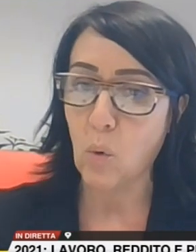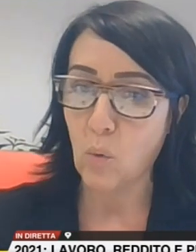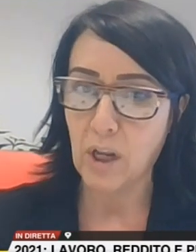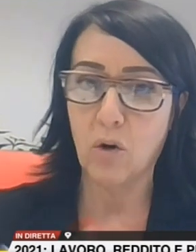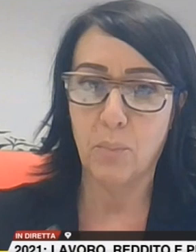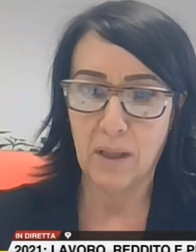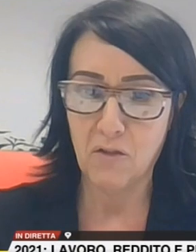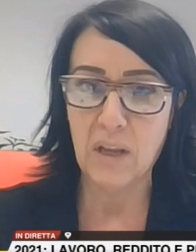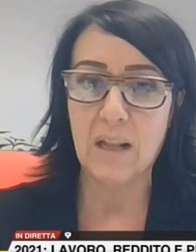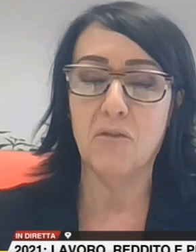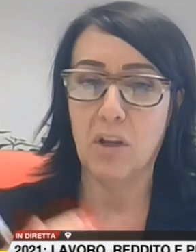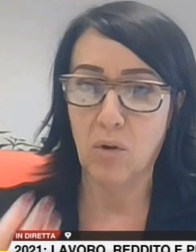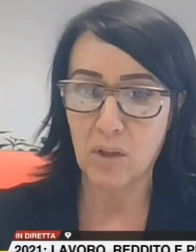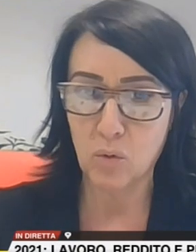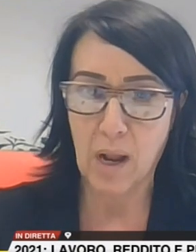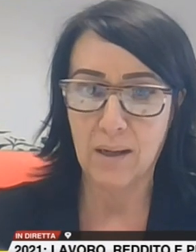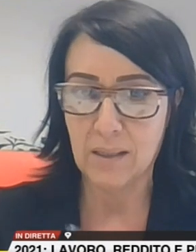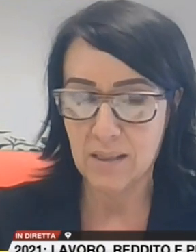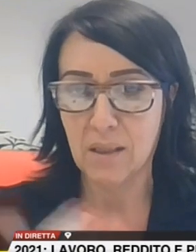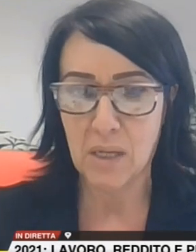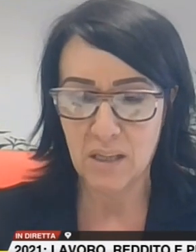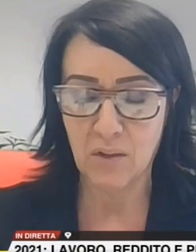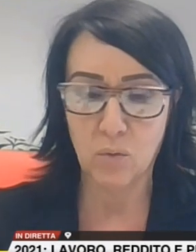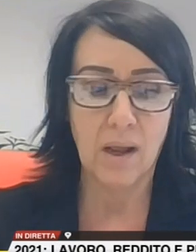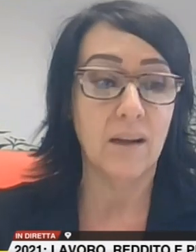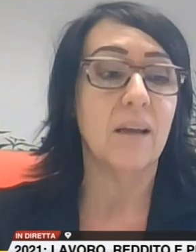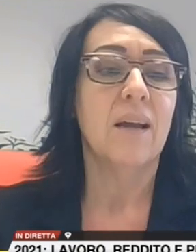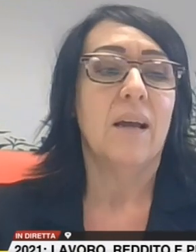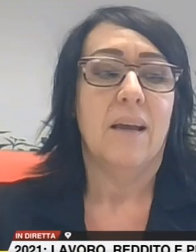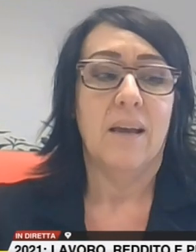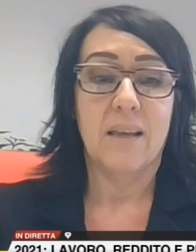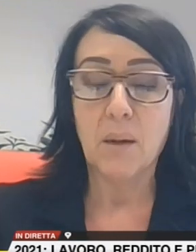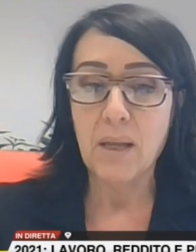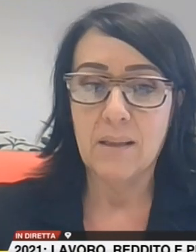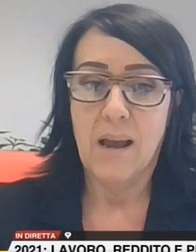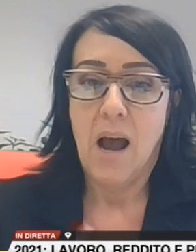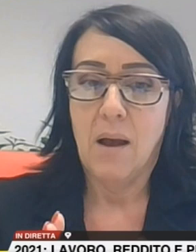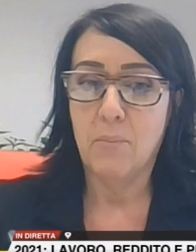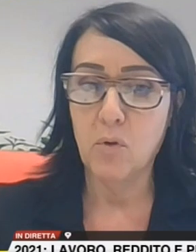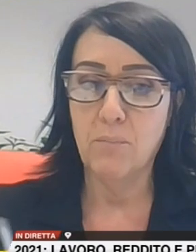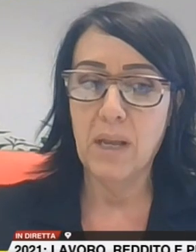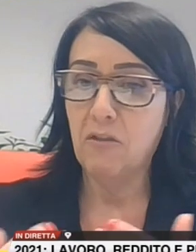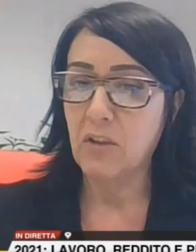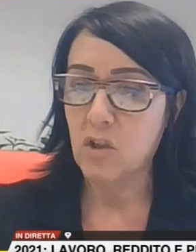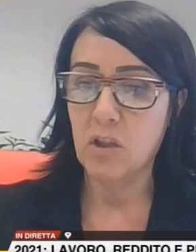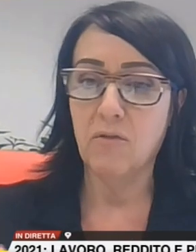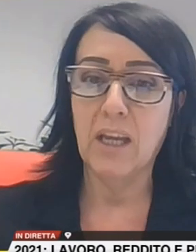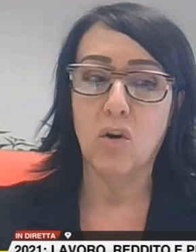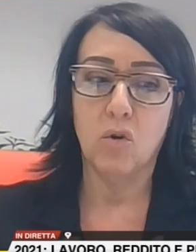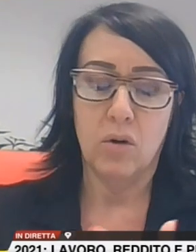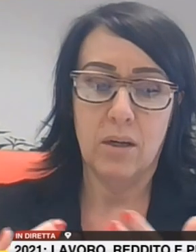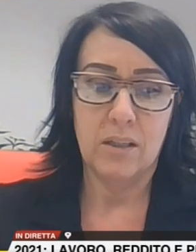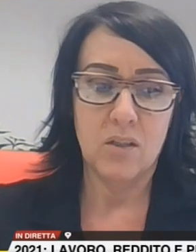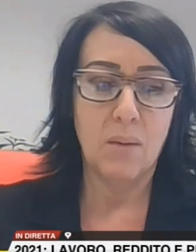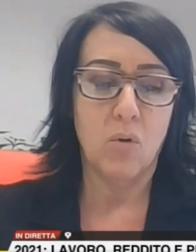assegno unico per i figli fino ai 21 anni, dai 7 mesi ai 21 anni. Chiaramente più benefici